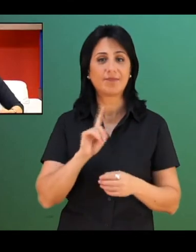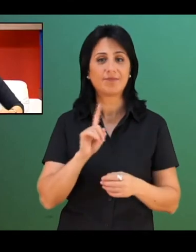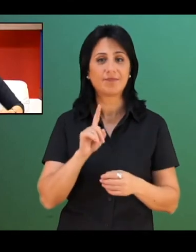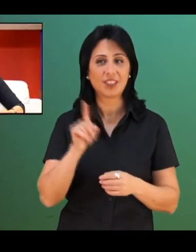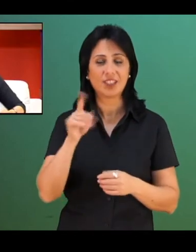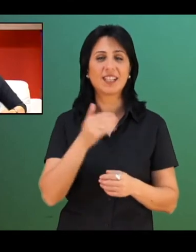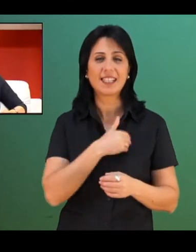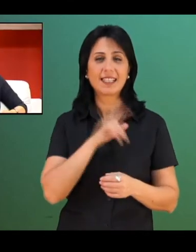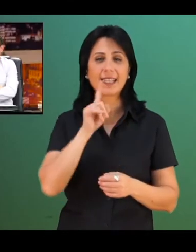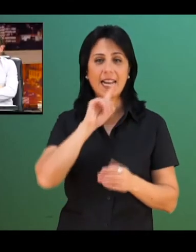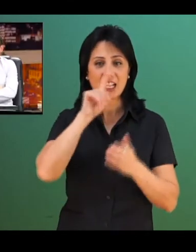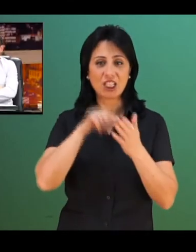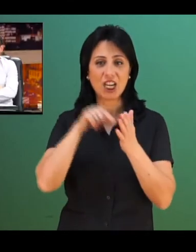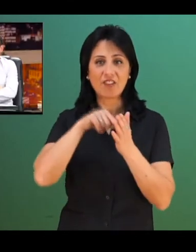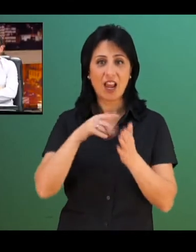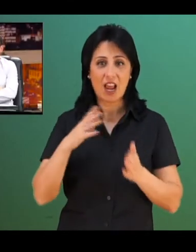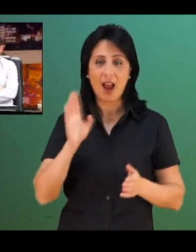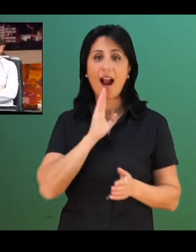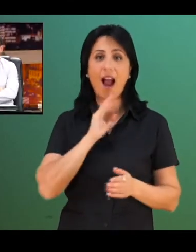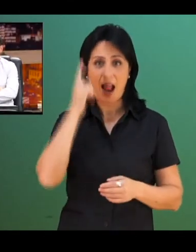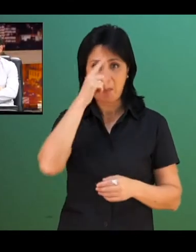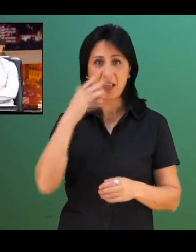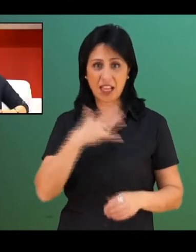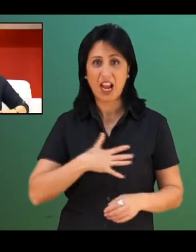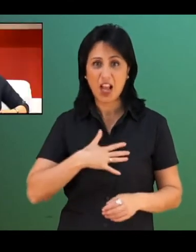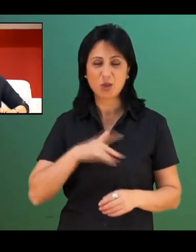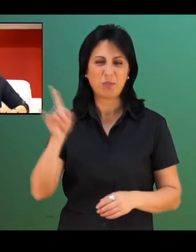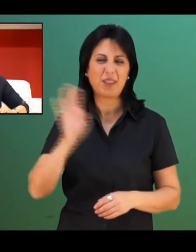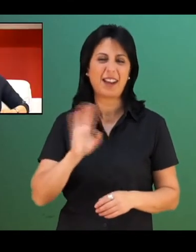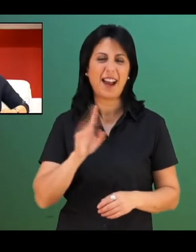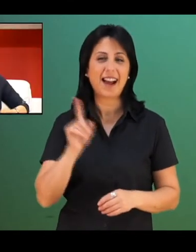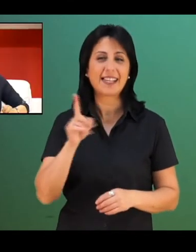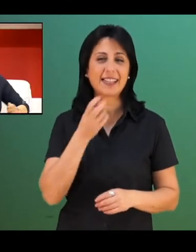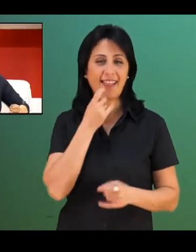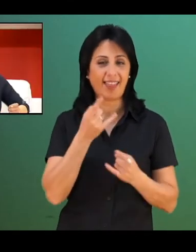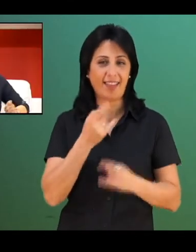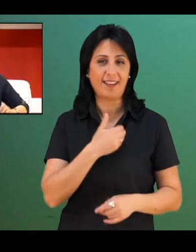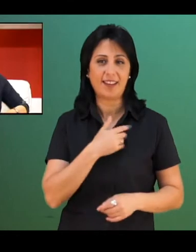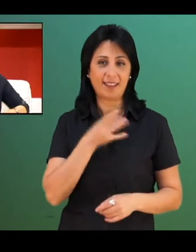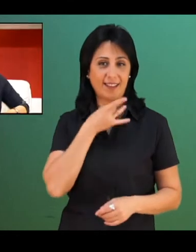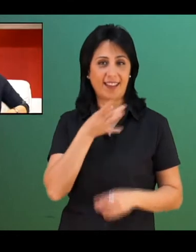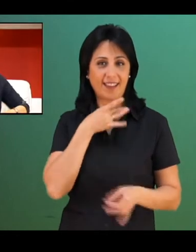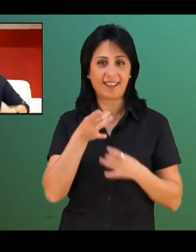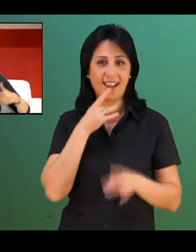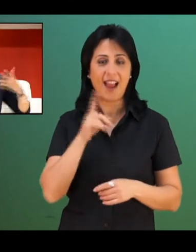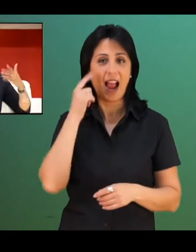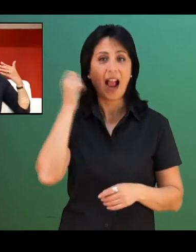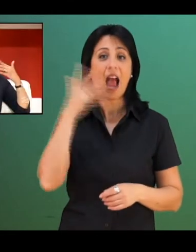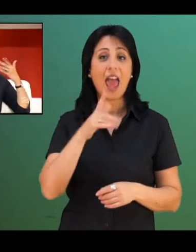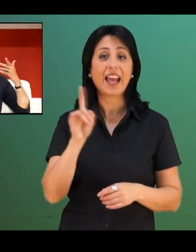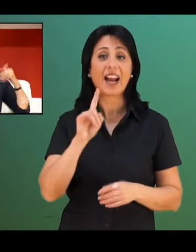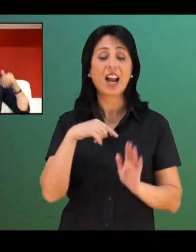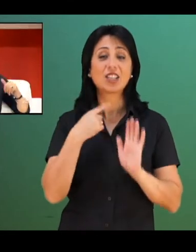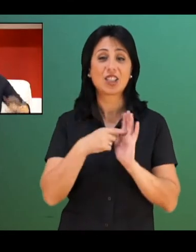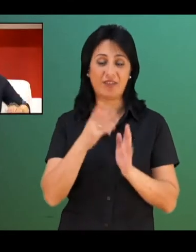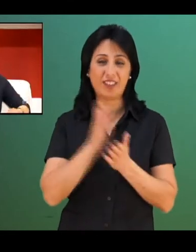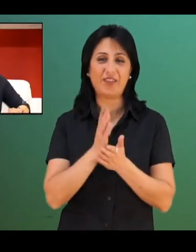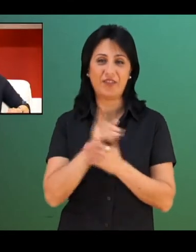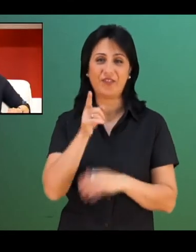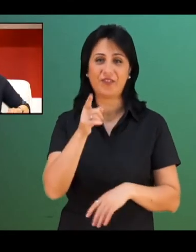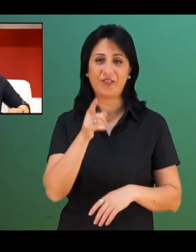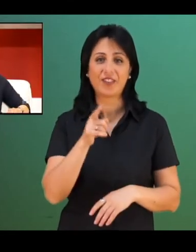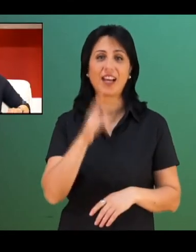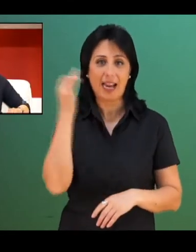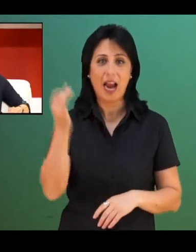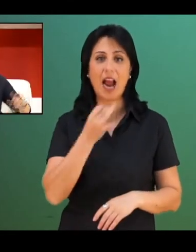მათი ბედნიერება ხო? შენ რაღაცა გაგებული და იმიტომ მეკითხები ხომ? ანუ აინტერესებს ის რომ ჩვენ გქონდა 6 სასამართლო ჩვენ